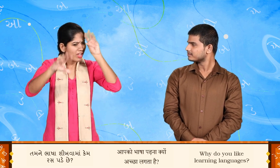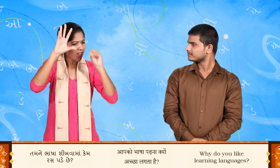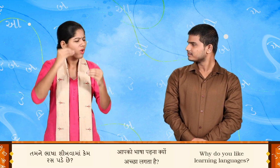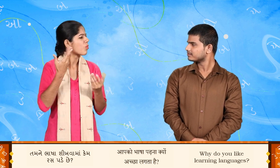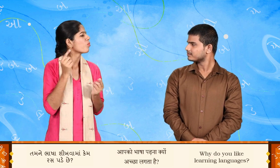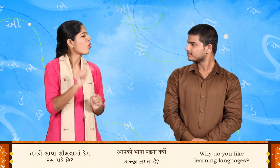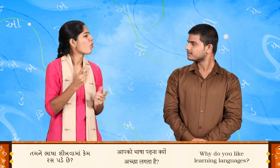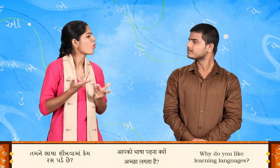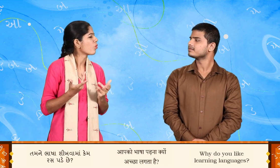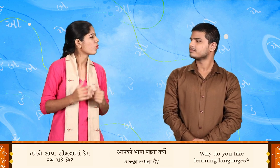છે